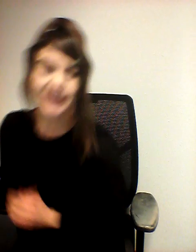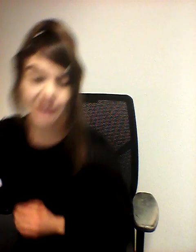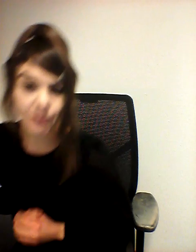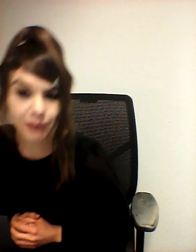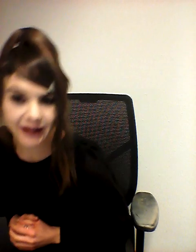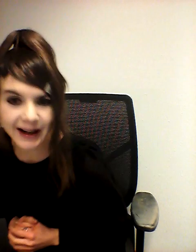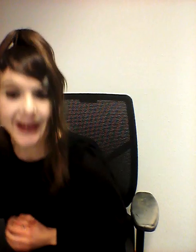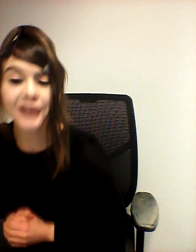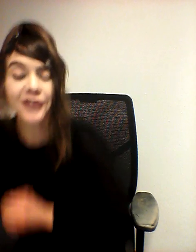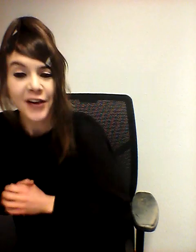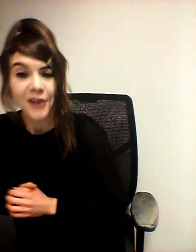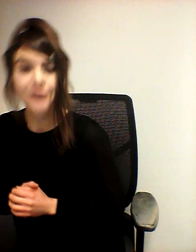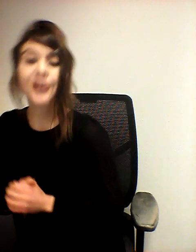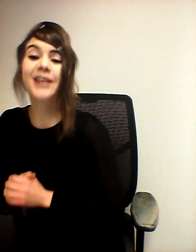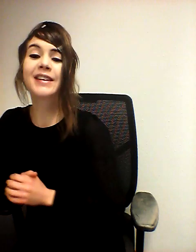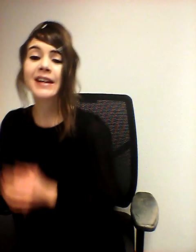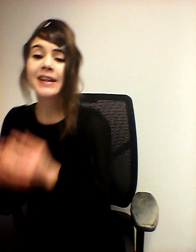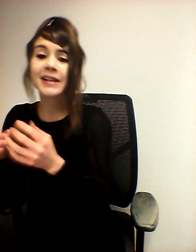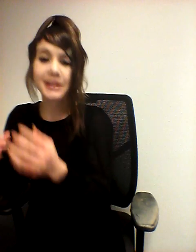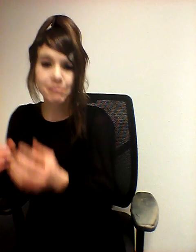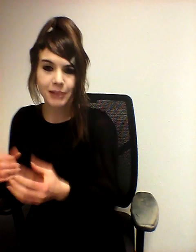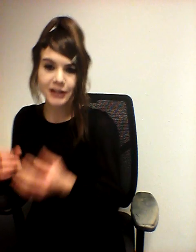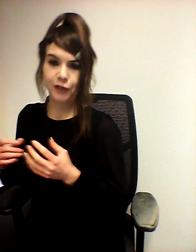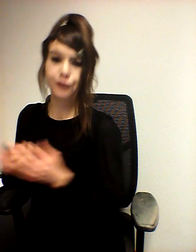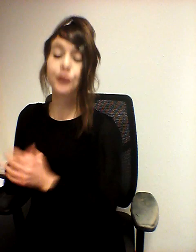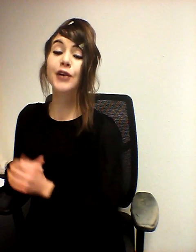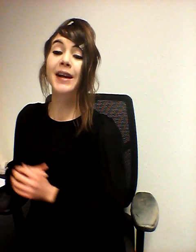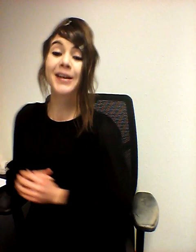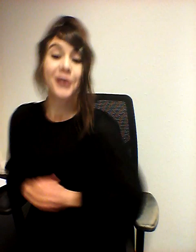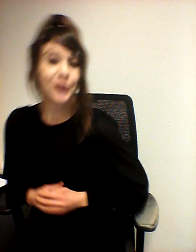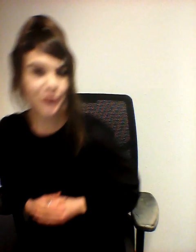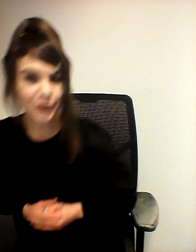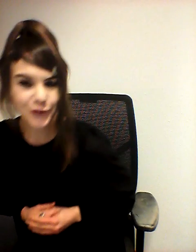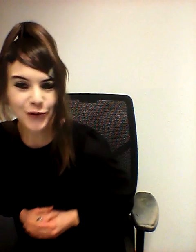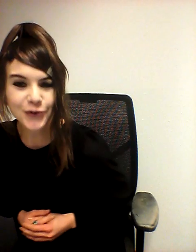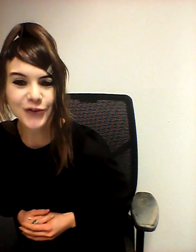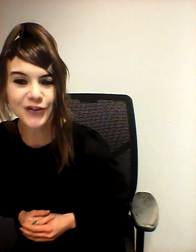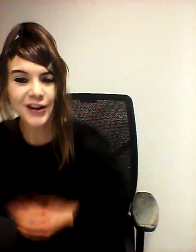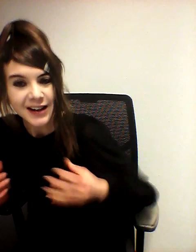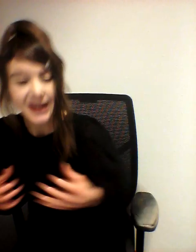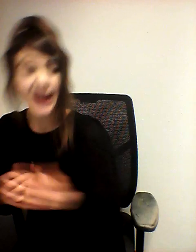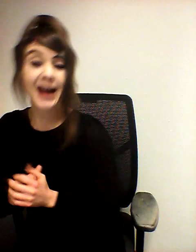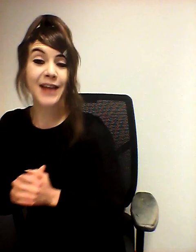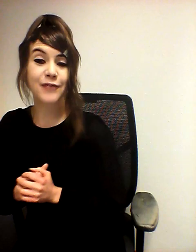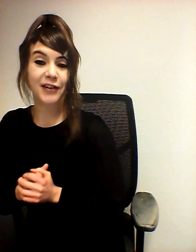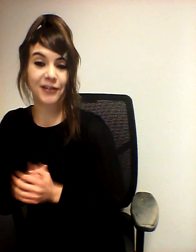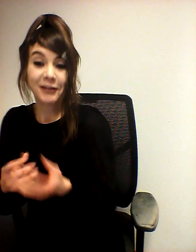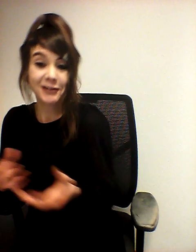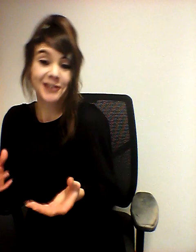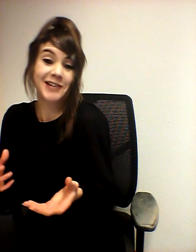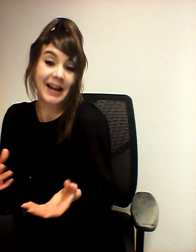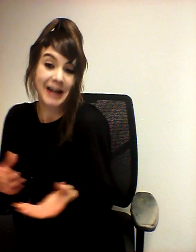kan bereiken wanneer je met je voeding voldoende eiwitten. Dat zijn